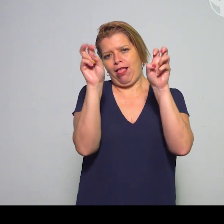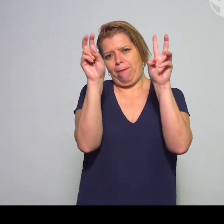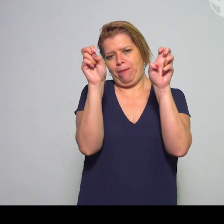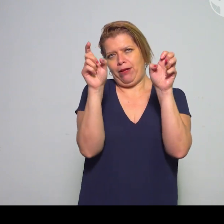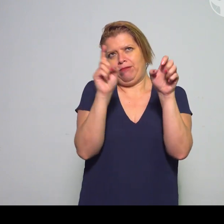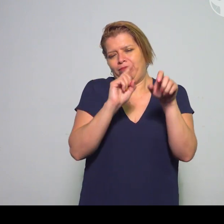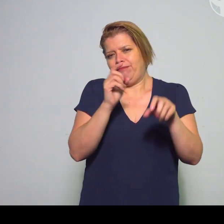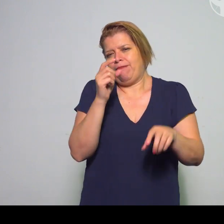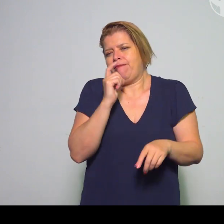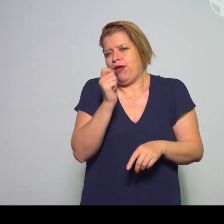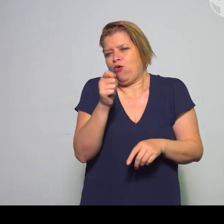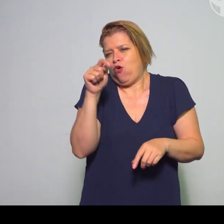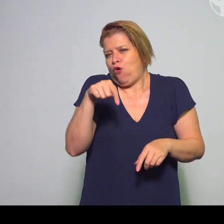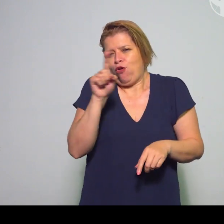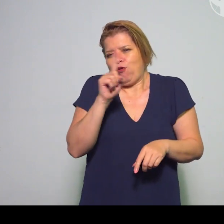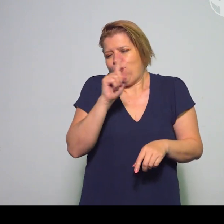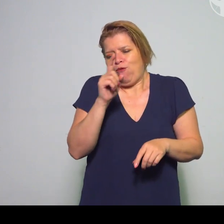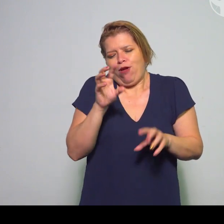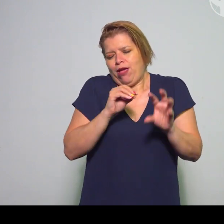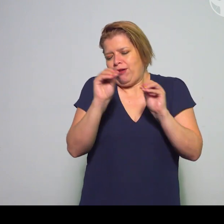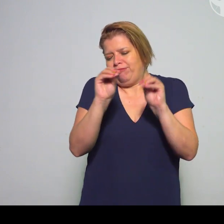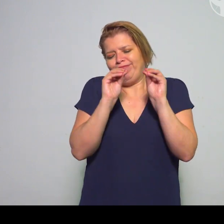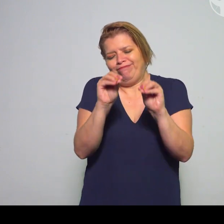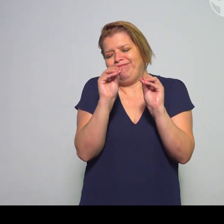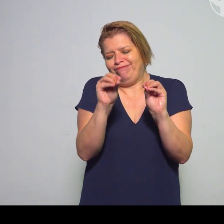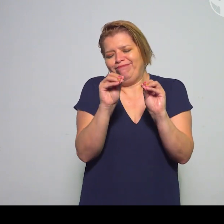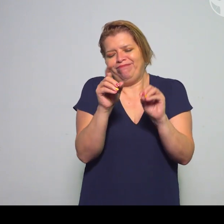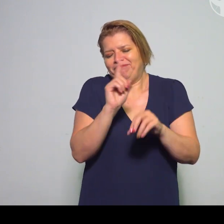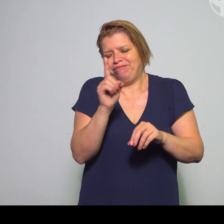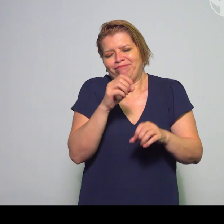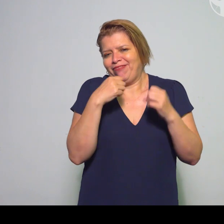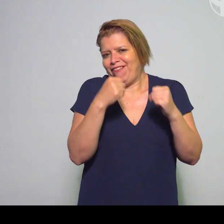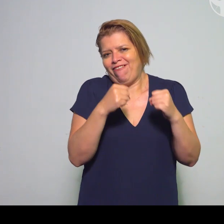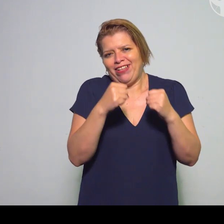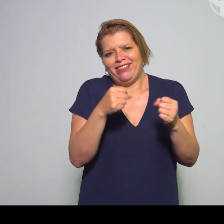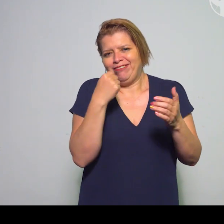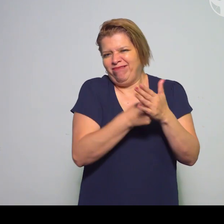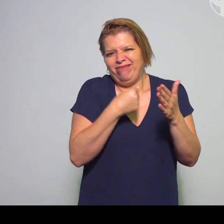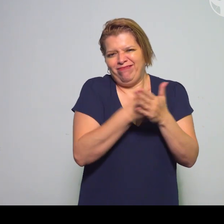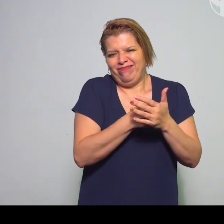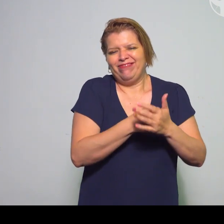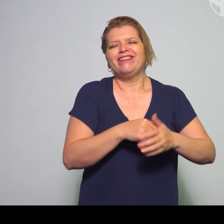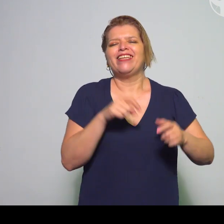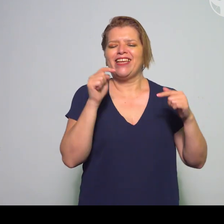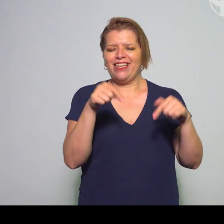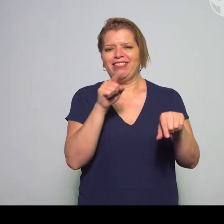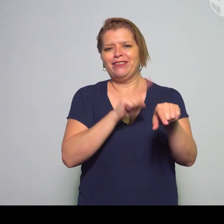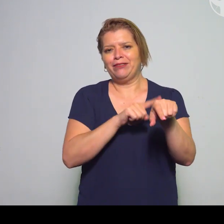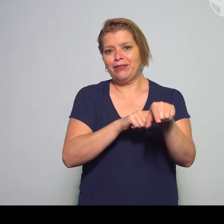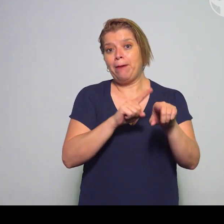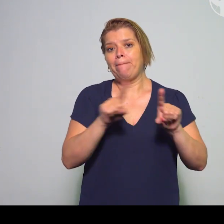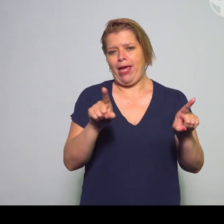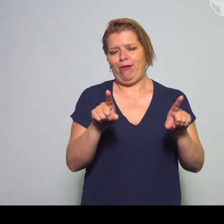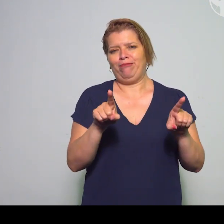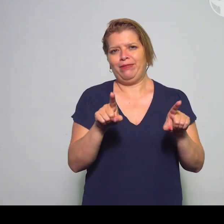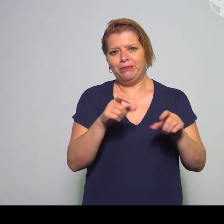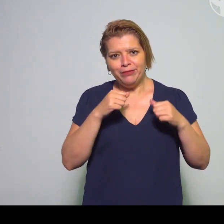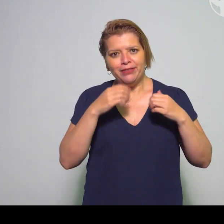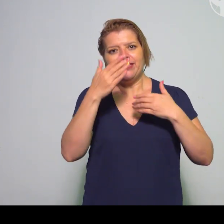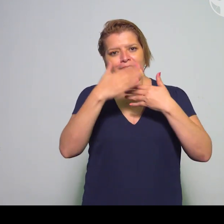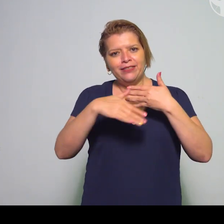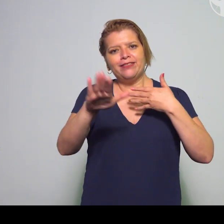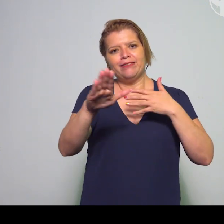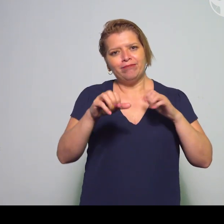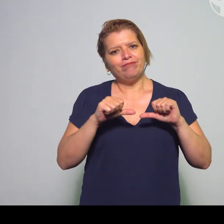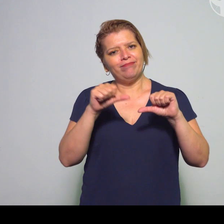Pero creo que ese tema no me corresponde hoy poder hablarlo, María José. Sí, yo creo que no es conveniente que hablemos de ese tema en este